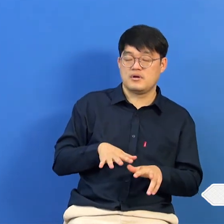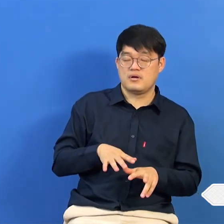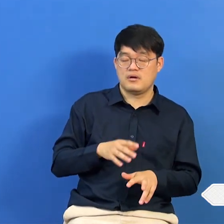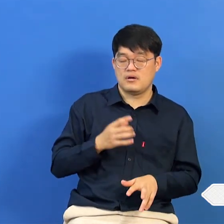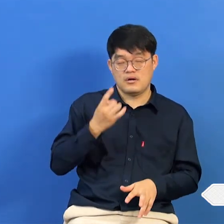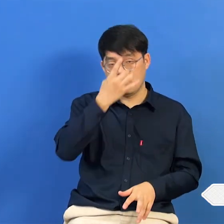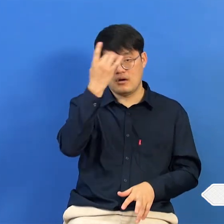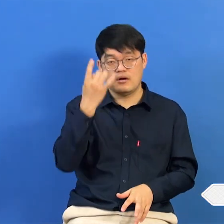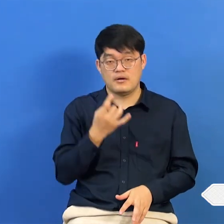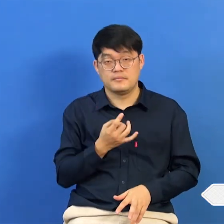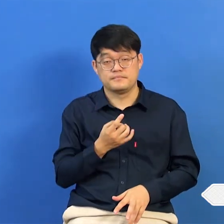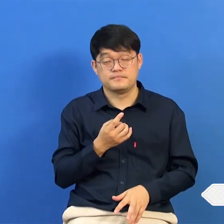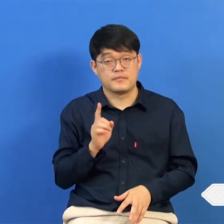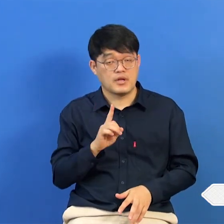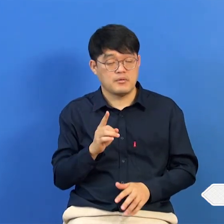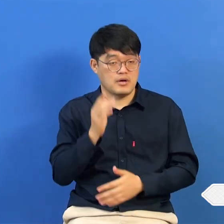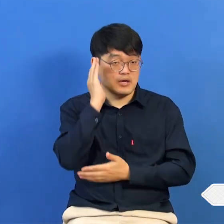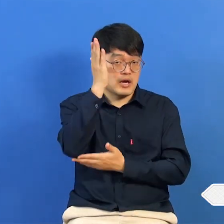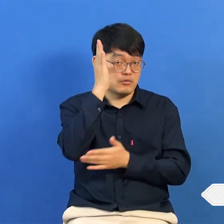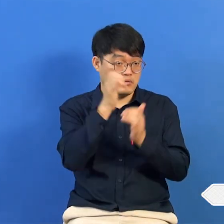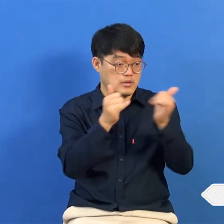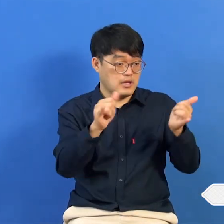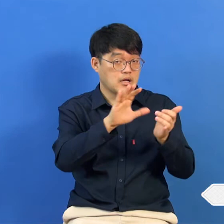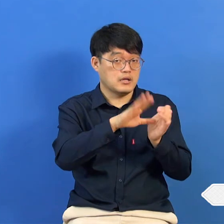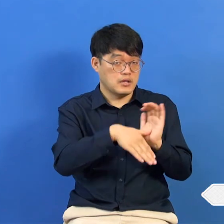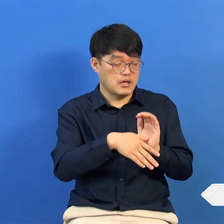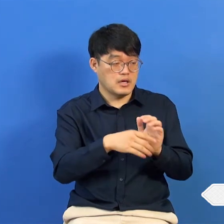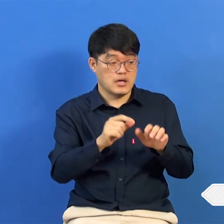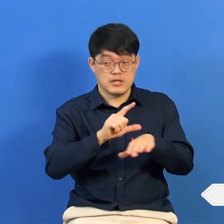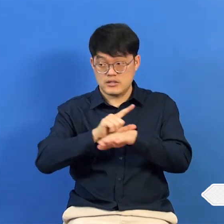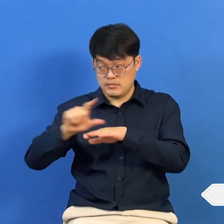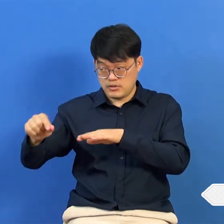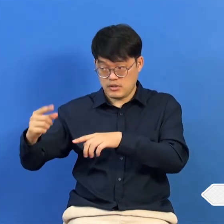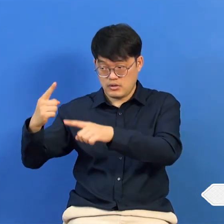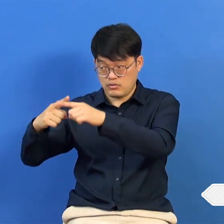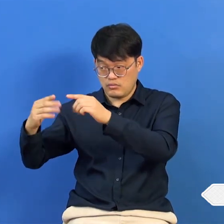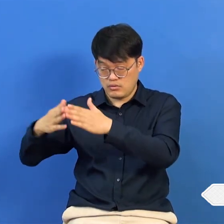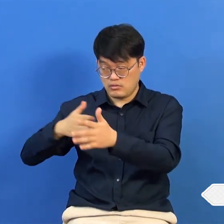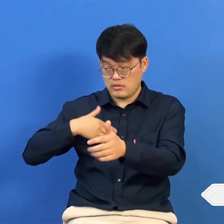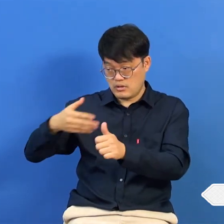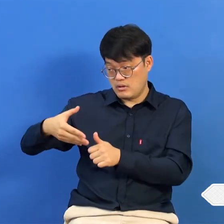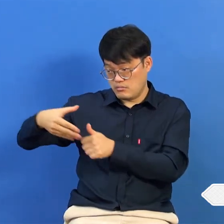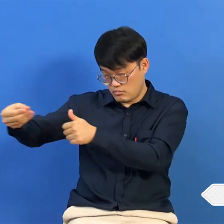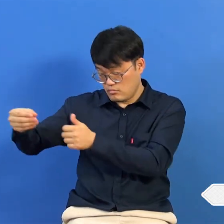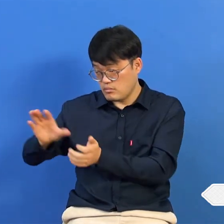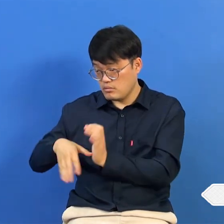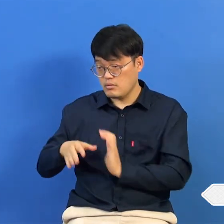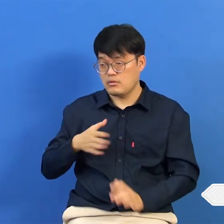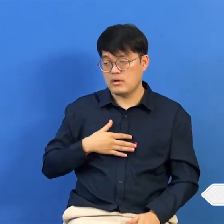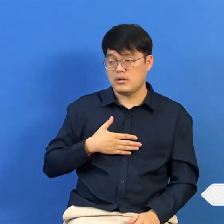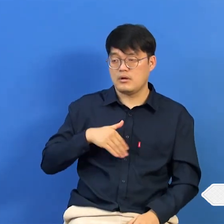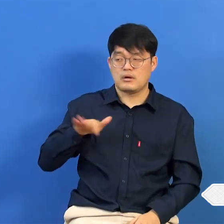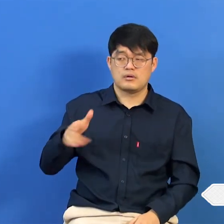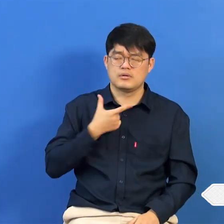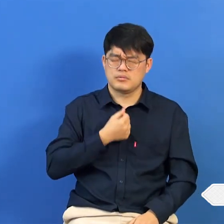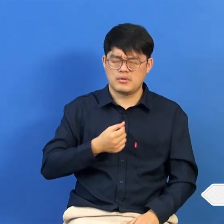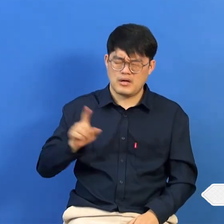강도사 시절 지방의 어느 교회에서 저를 오라고 할 때 저는 정말로 가고 싶은 마음은 눈꽃만큼도